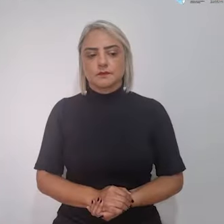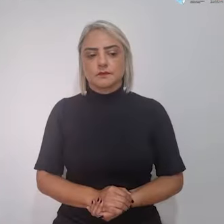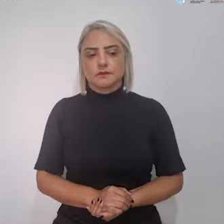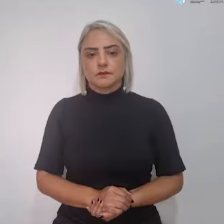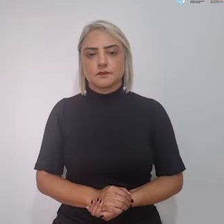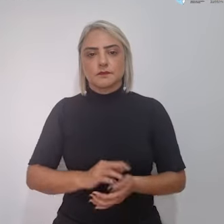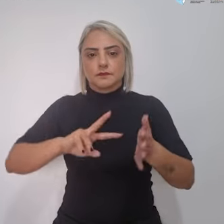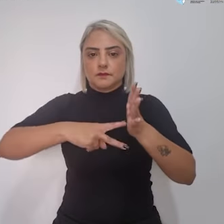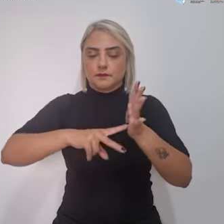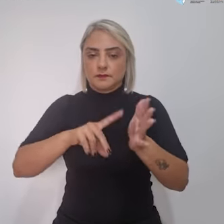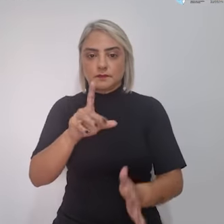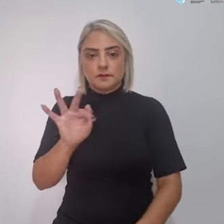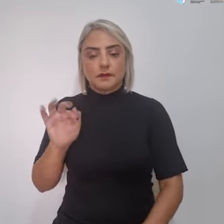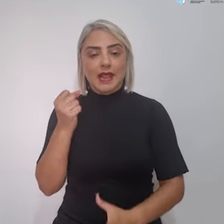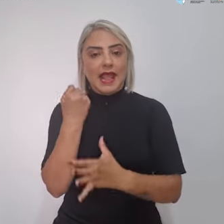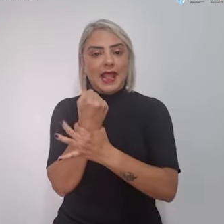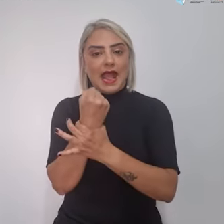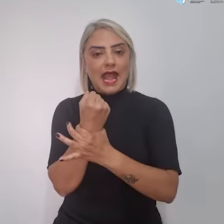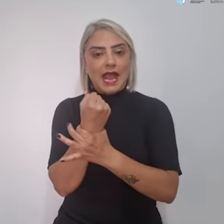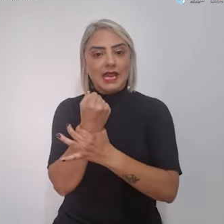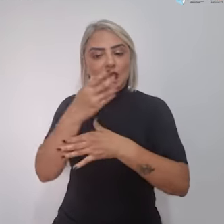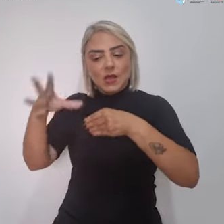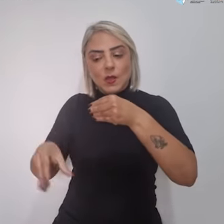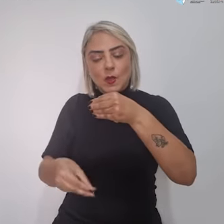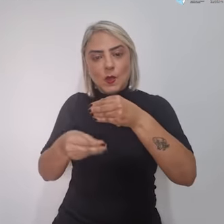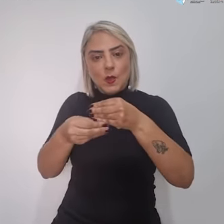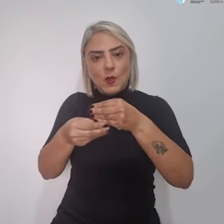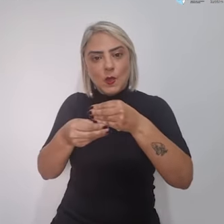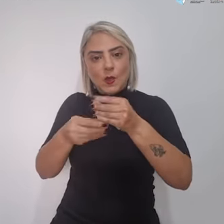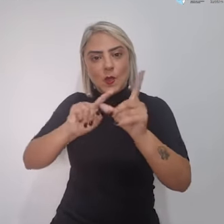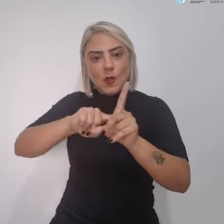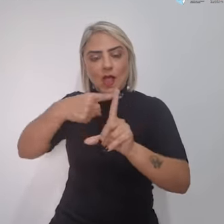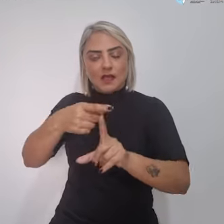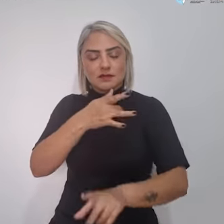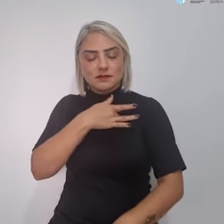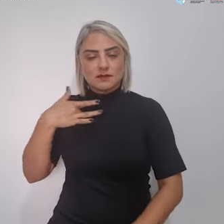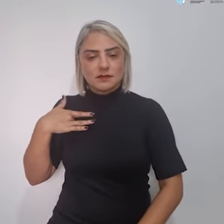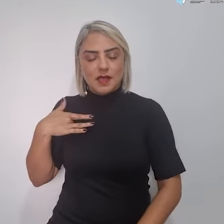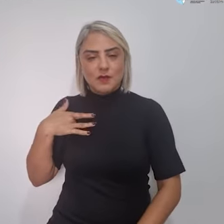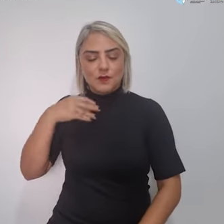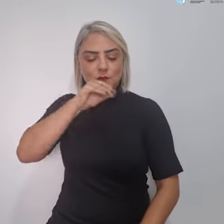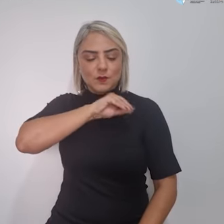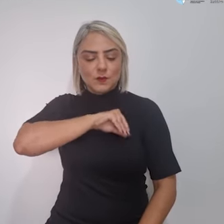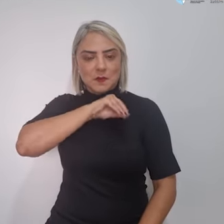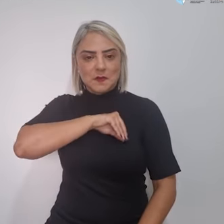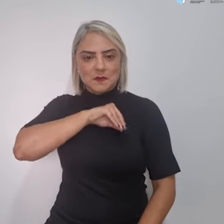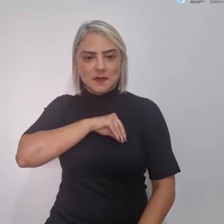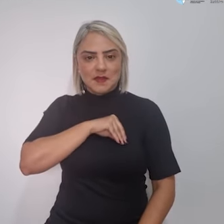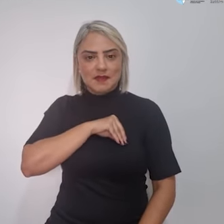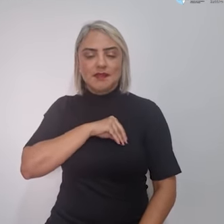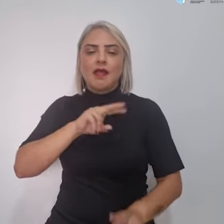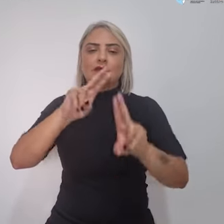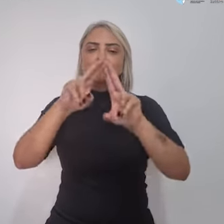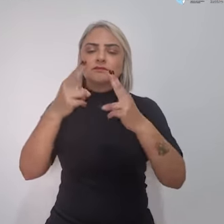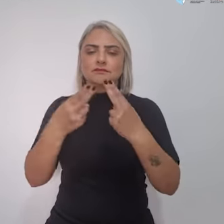SimproDF garante incorporação do auxílio saúde ao vencimento. A Câmara Legislativa do